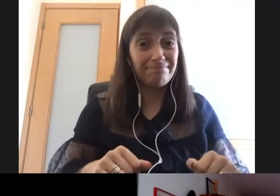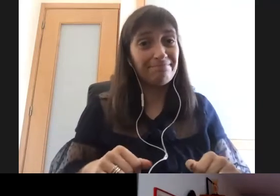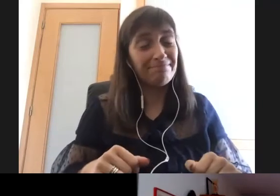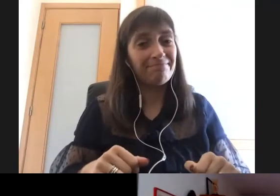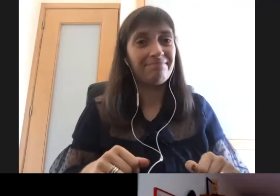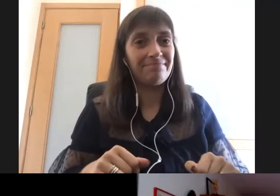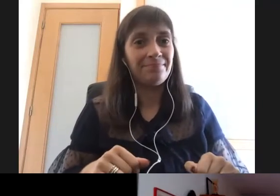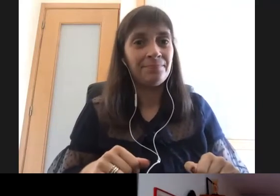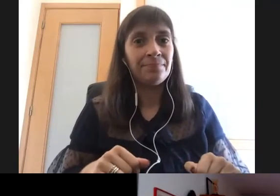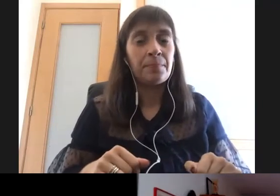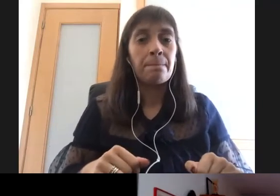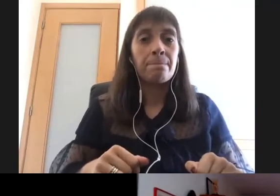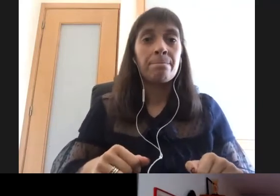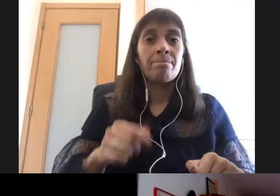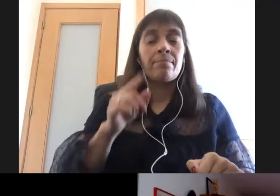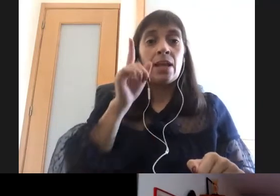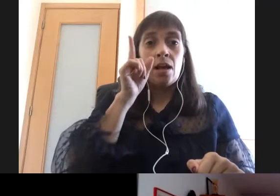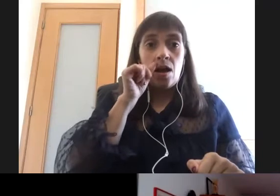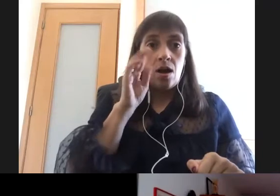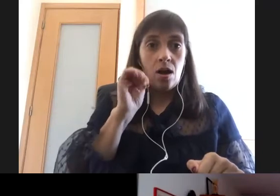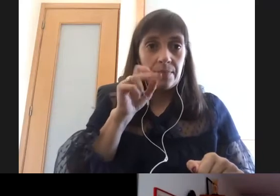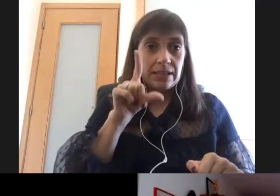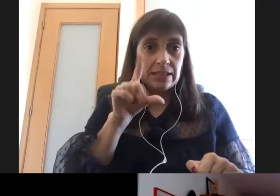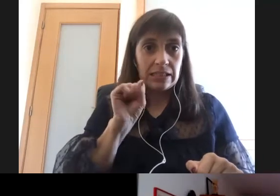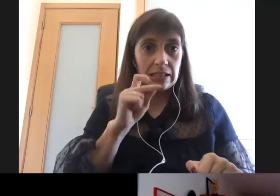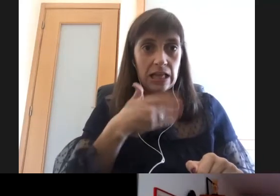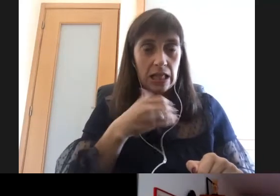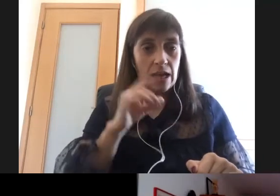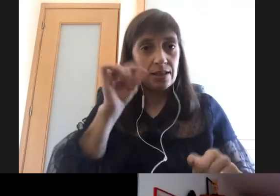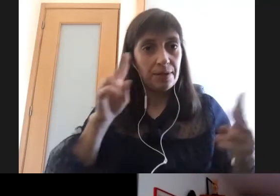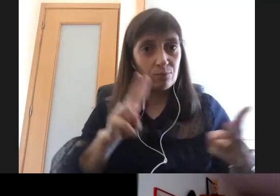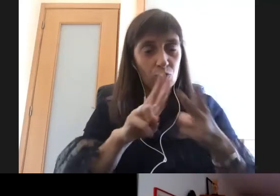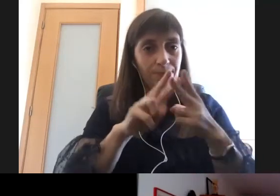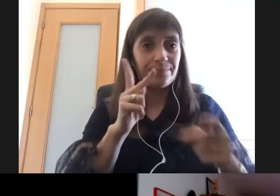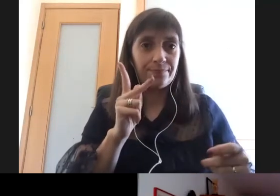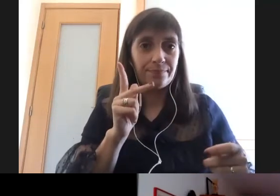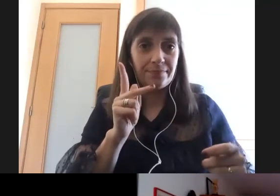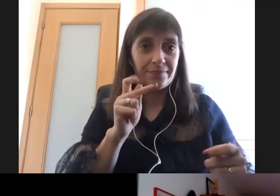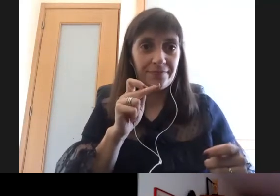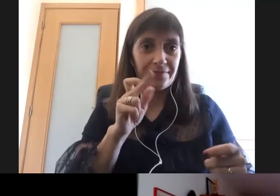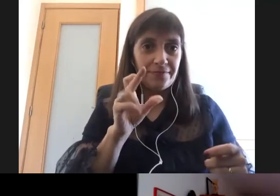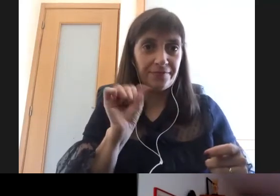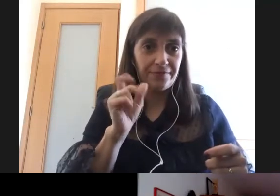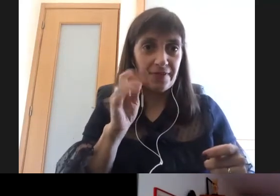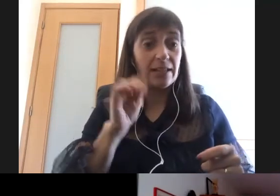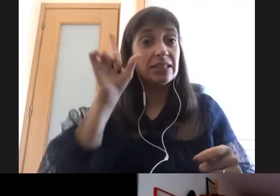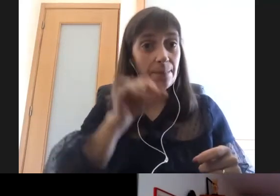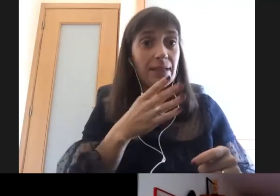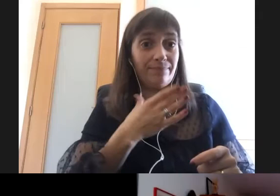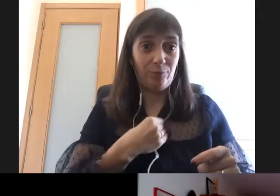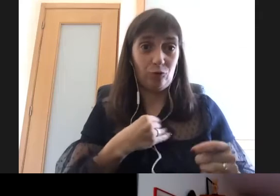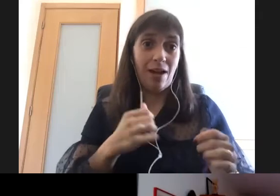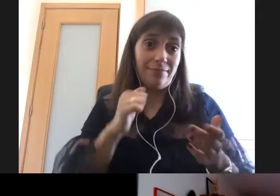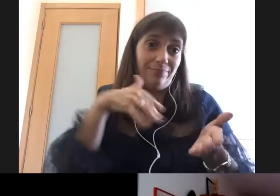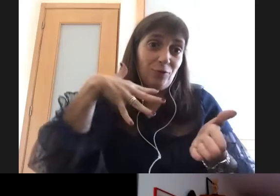O Príncipe Salgado esbarrou numa figura chamada Getúlio Vargas, que também ele era simpatizante do fascismo e